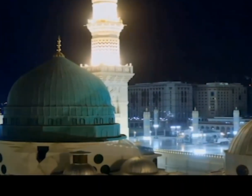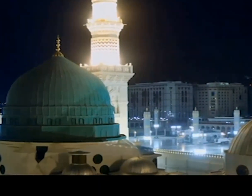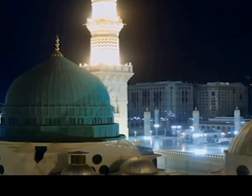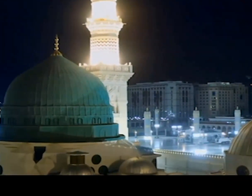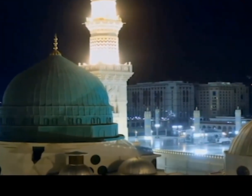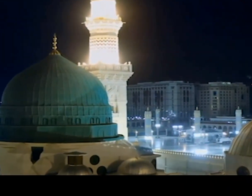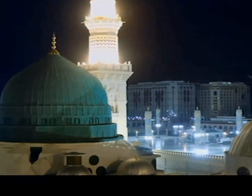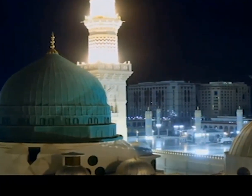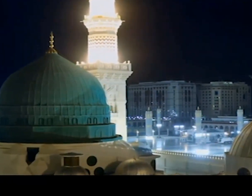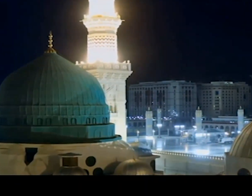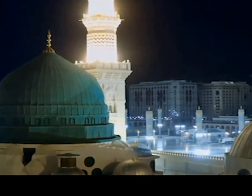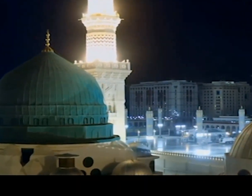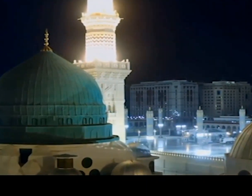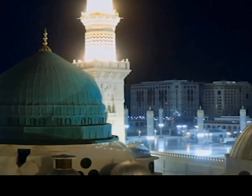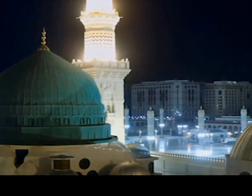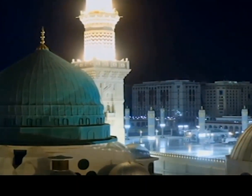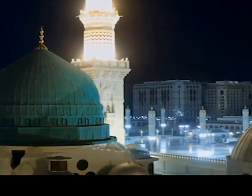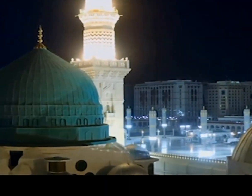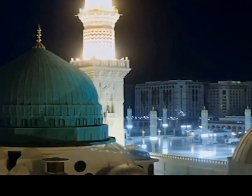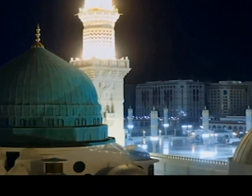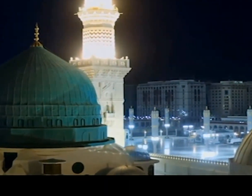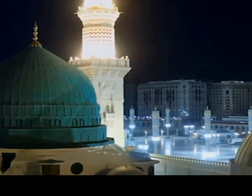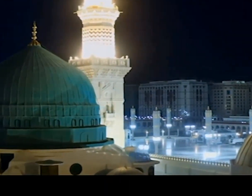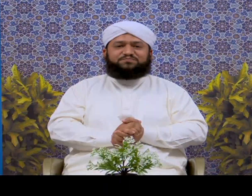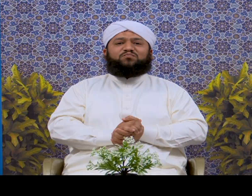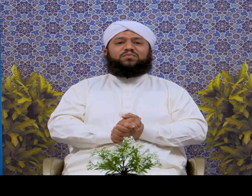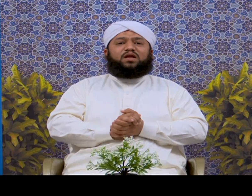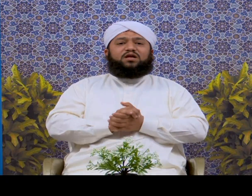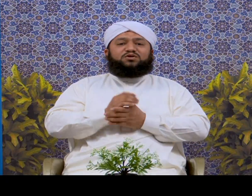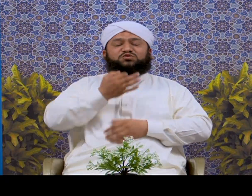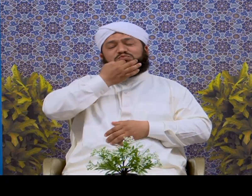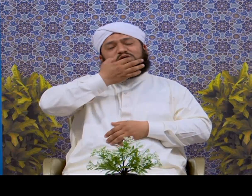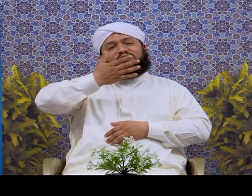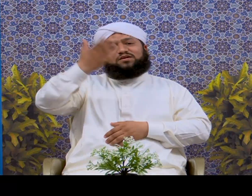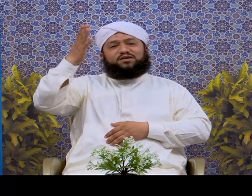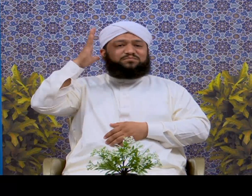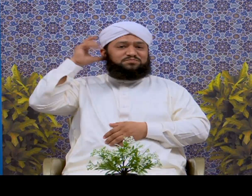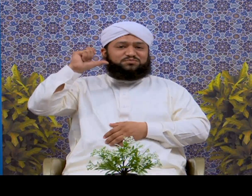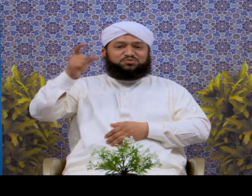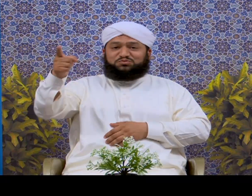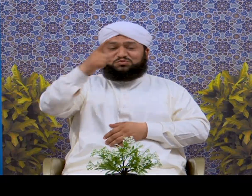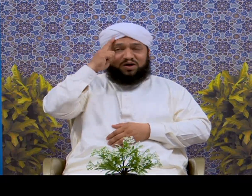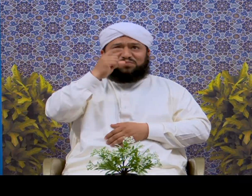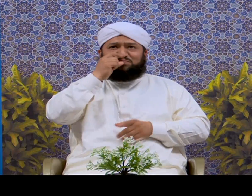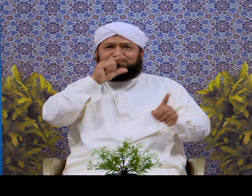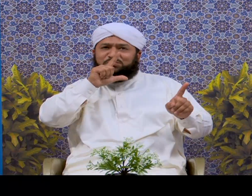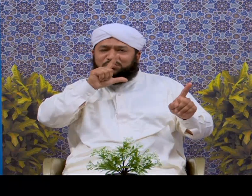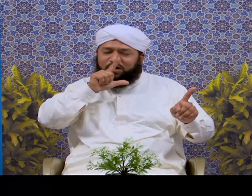محمد صلی اللہ علیہ وآلہ وصحبہ وسلم۔ سبحان اللہ، اے عاشقان رمضان، رحمت الہی کی